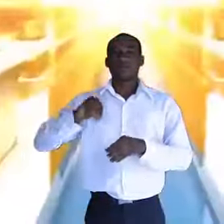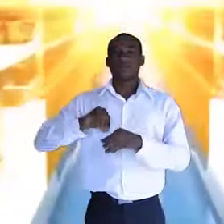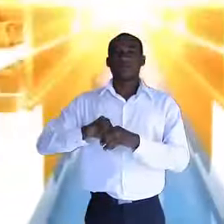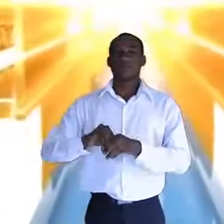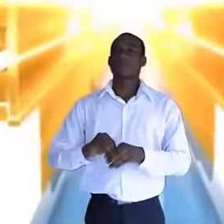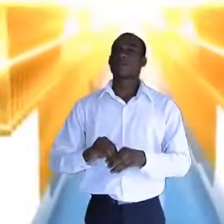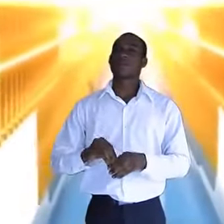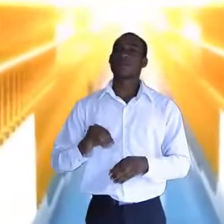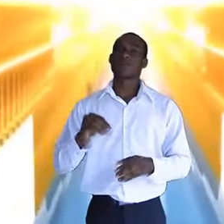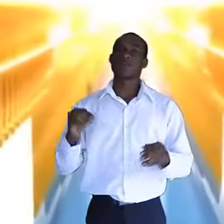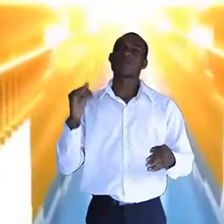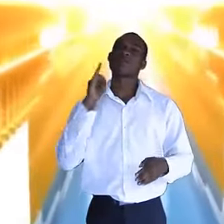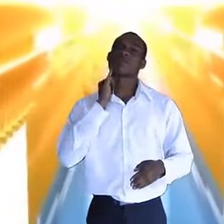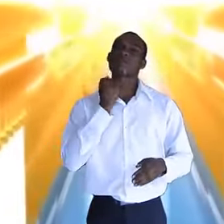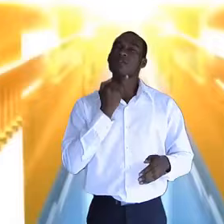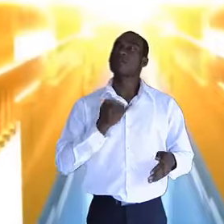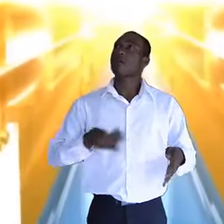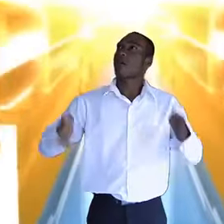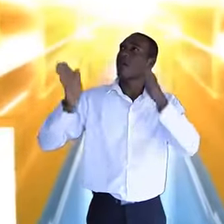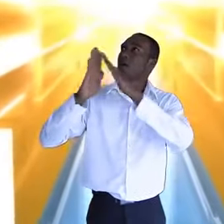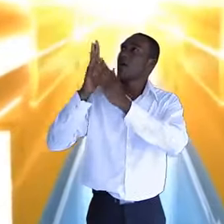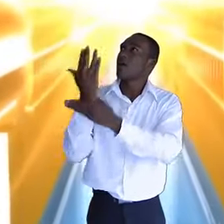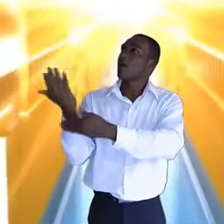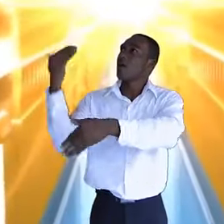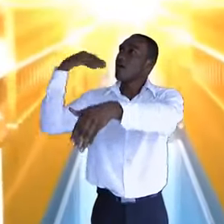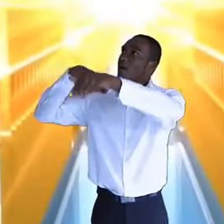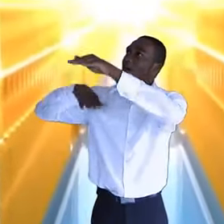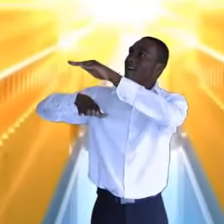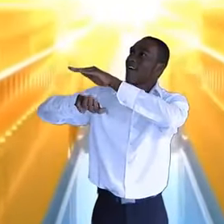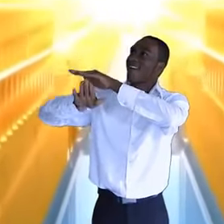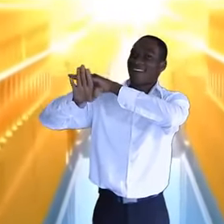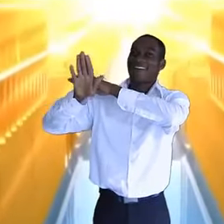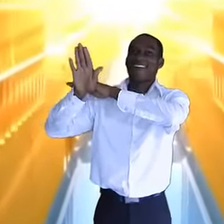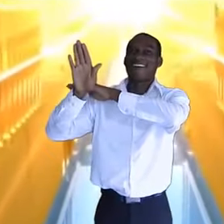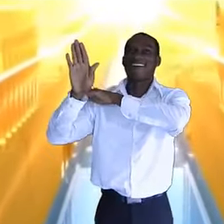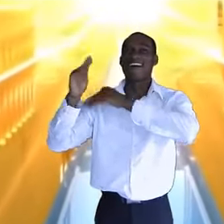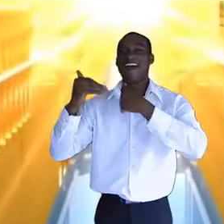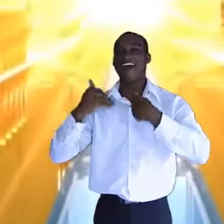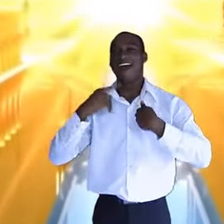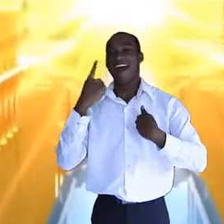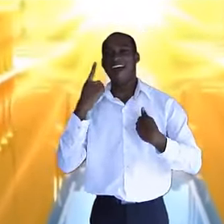Dans la Jérusalem céleste coule un fleuve d'eau vive,